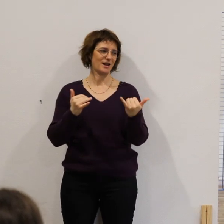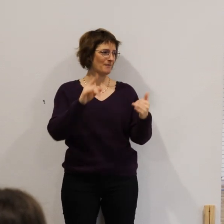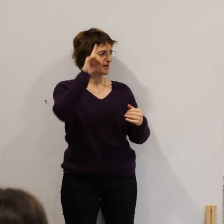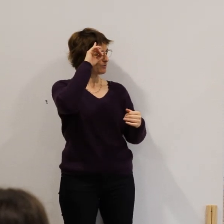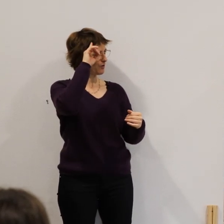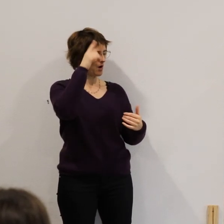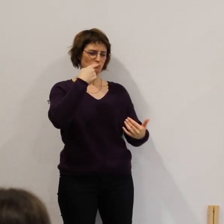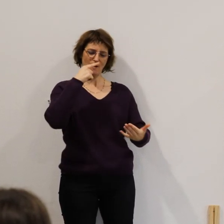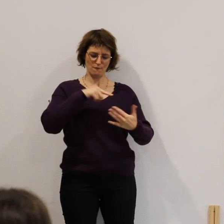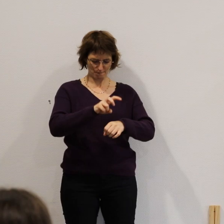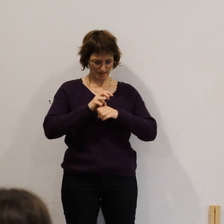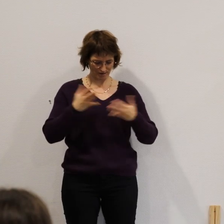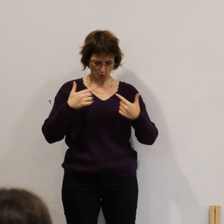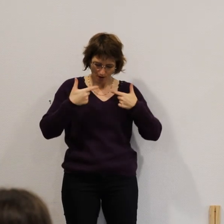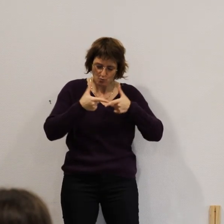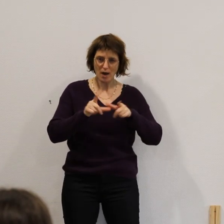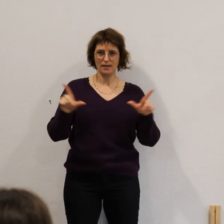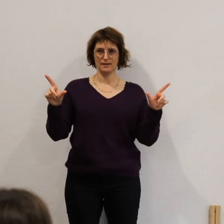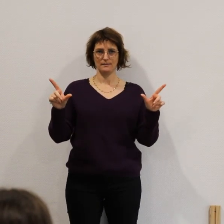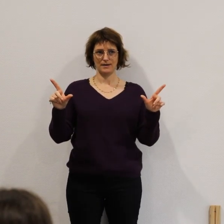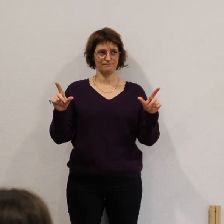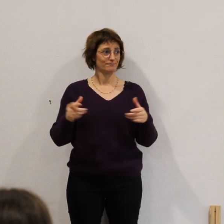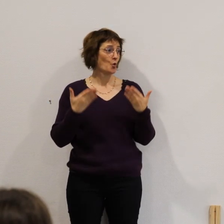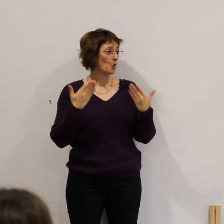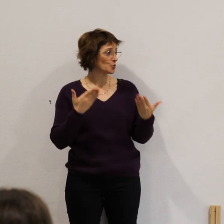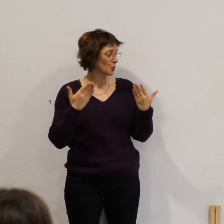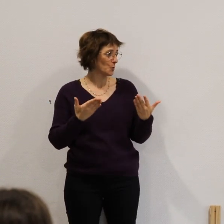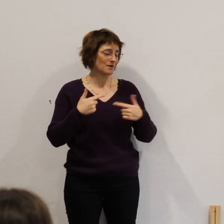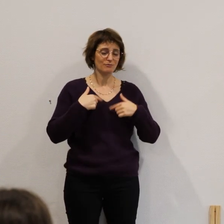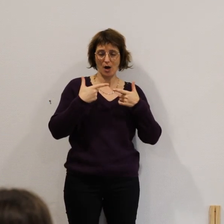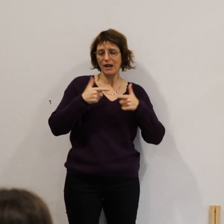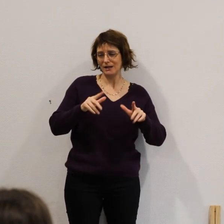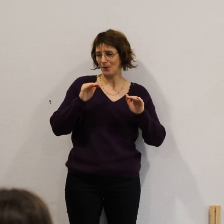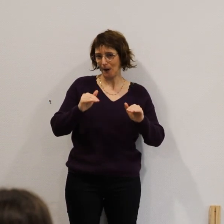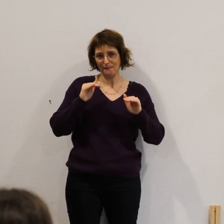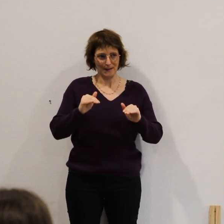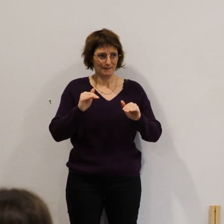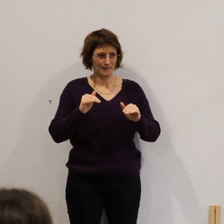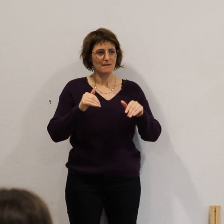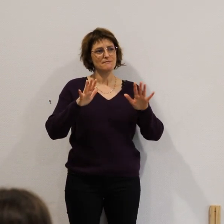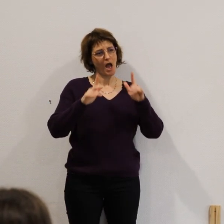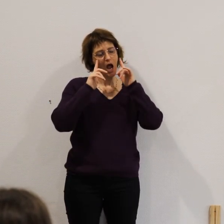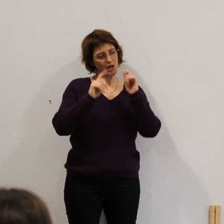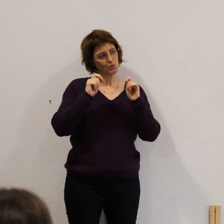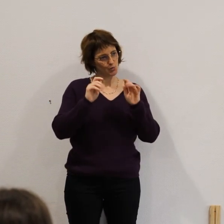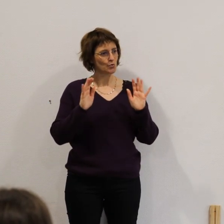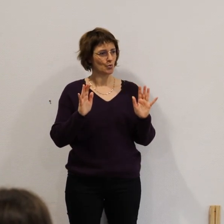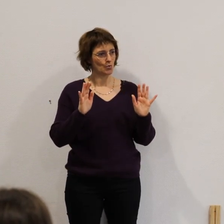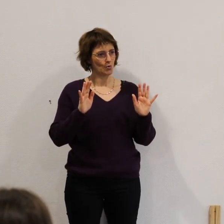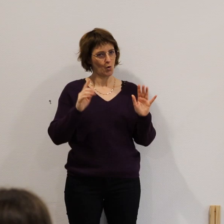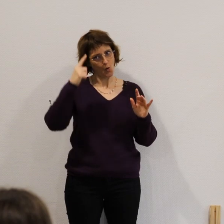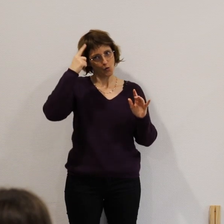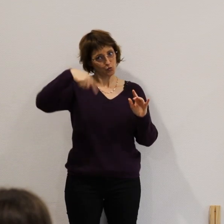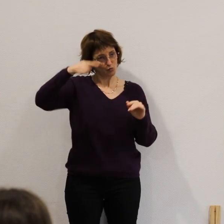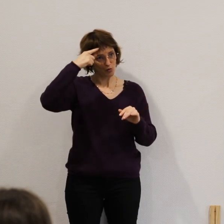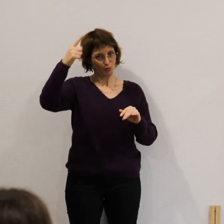Pour conserver ma liberté, pardi. Aujourd'hui, je miaule et ronronne à ma guise. Mais qu'il n'y ait aucune méprise, ne croyez pas que je